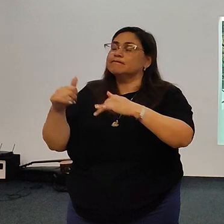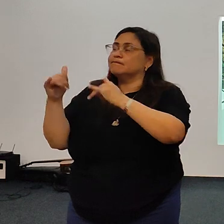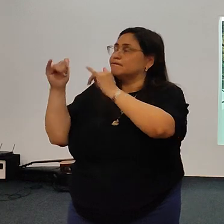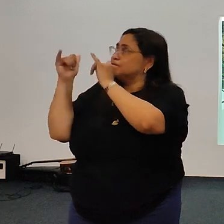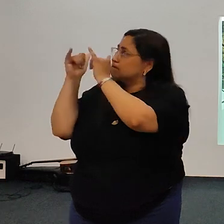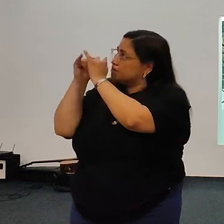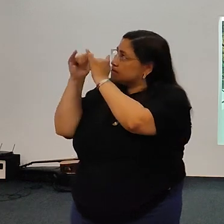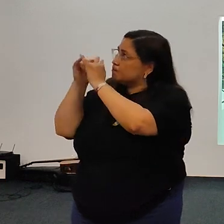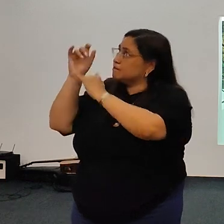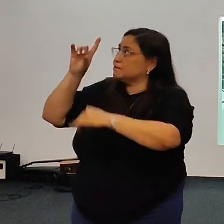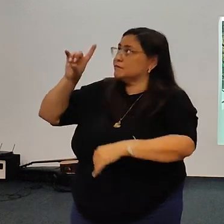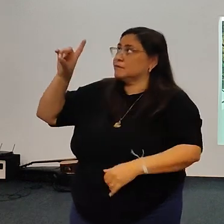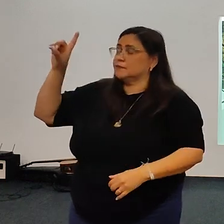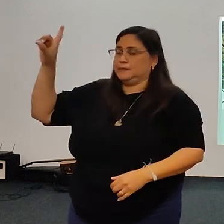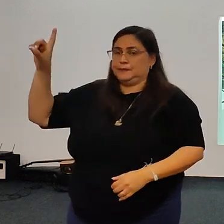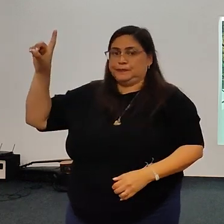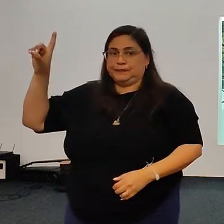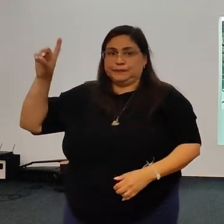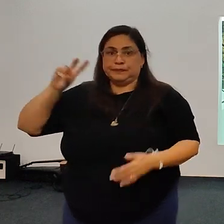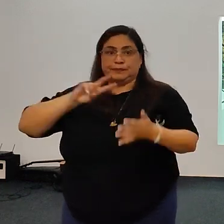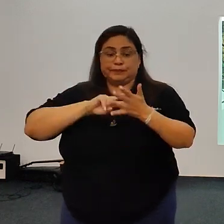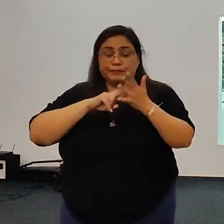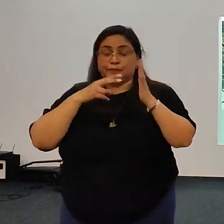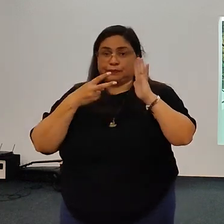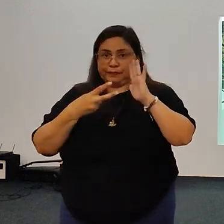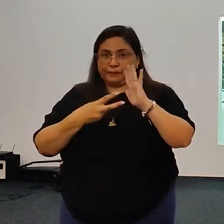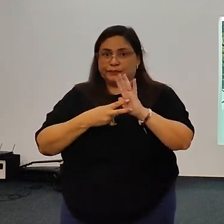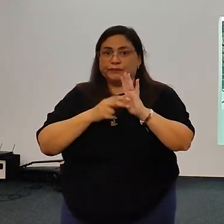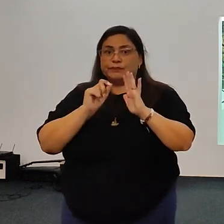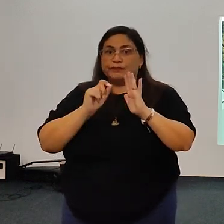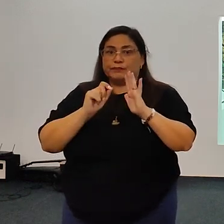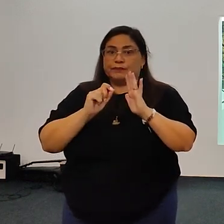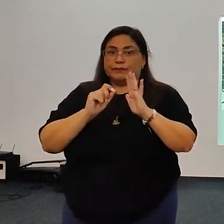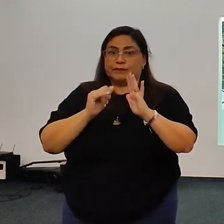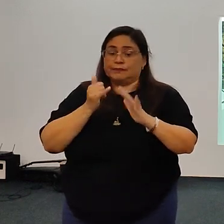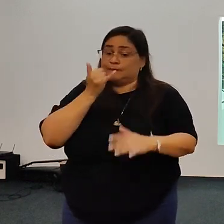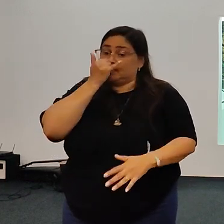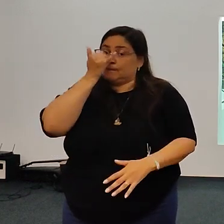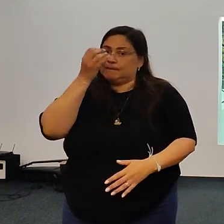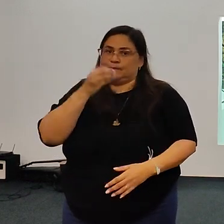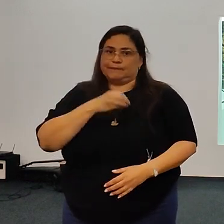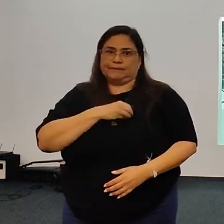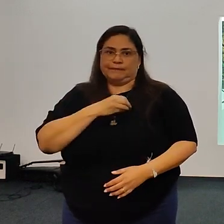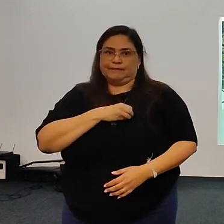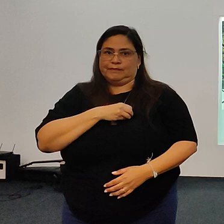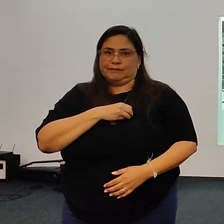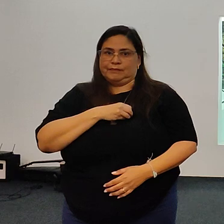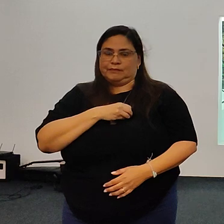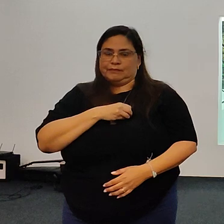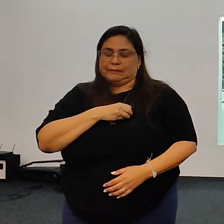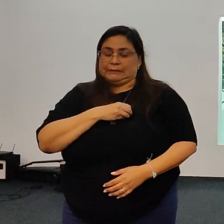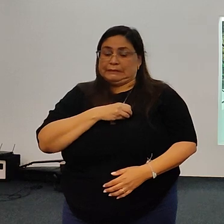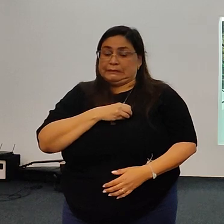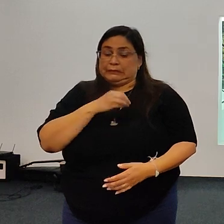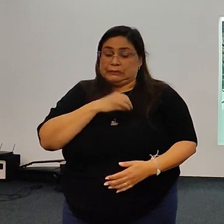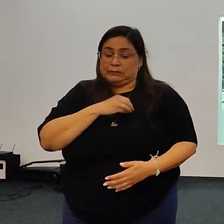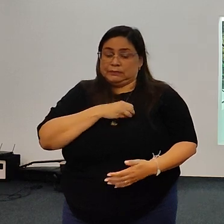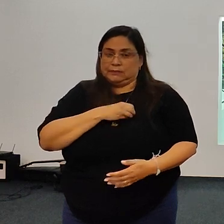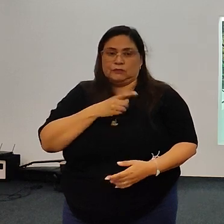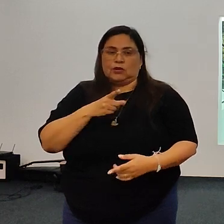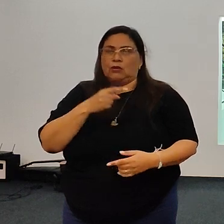qual é o sentido da frase? Que o pecado para o cristão ele tem que ser um acidente. O pecado para o cristão ele tem que ser algo